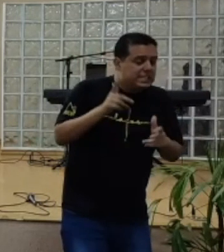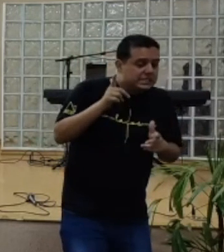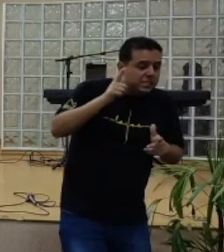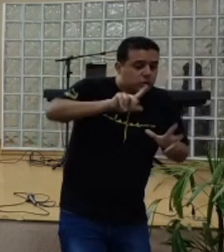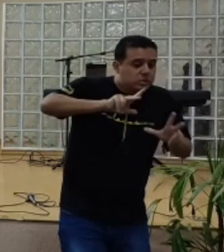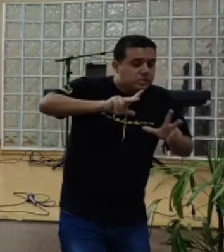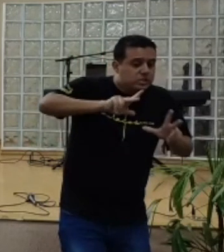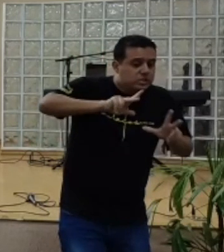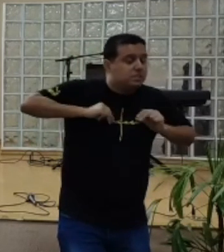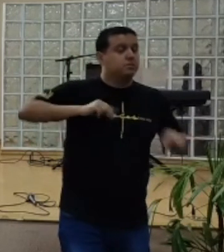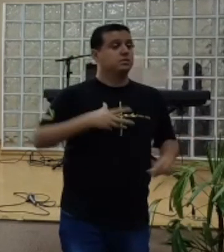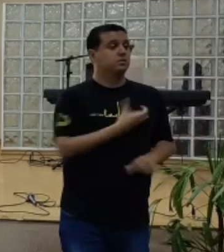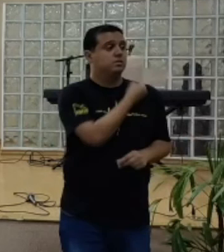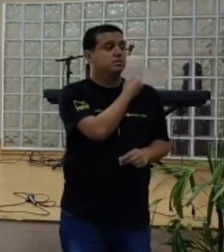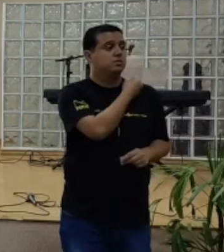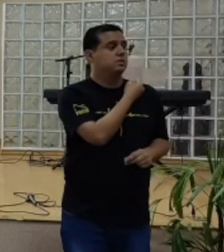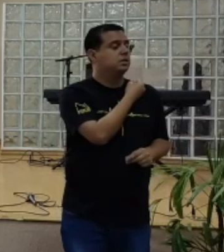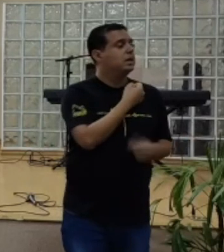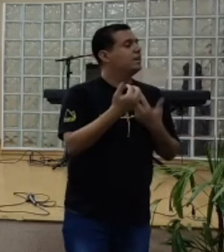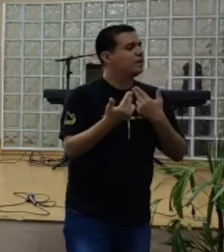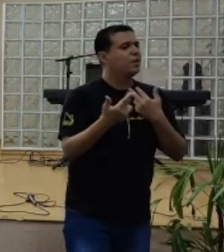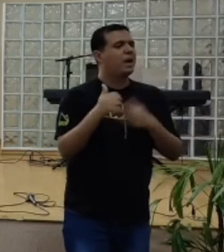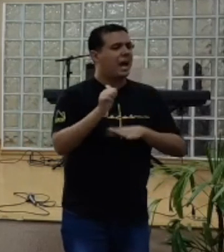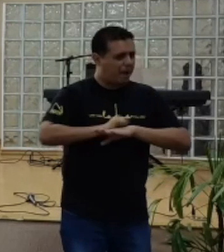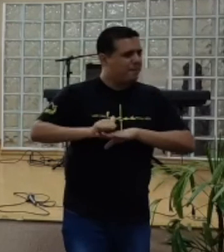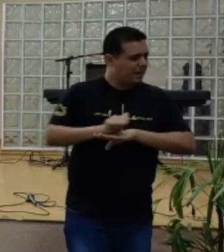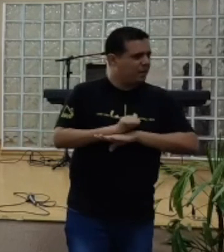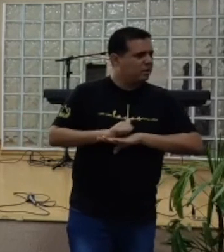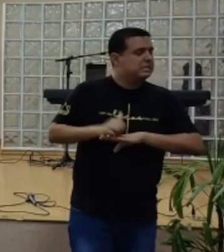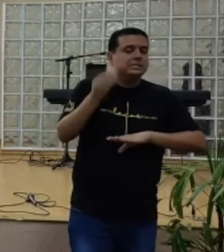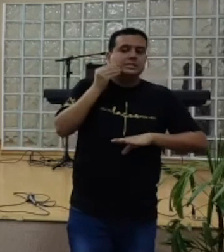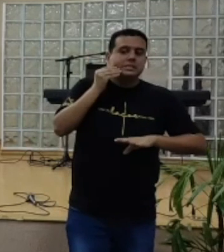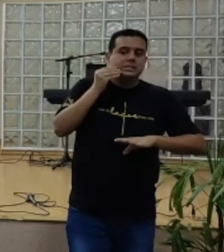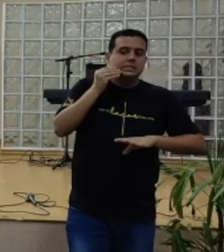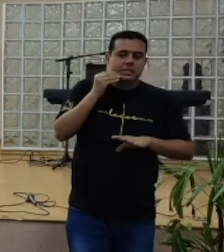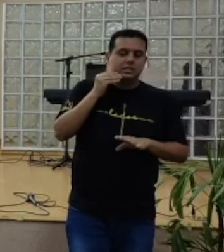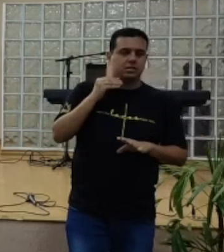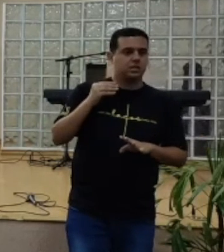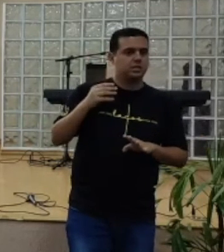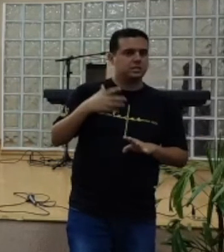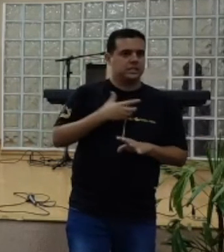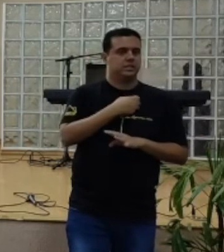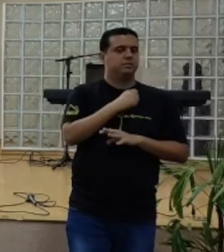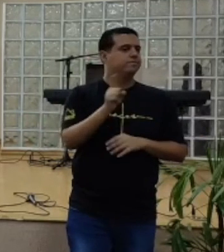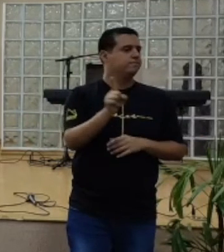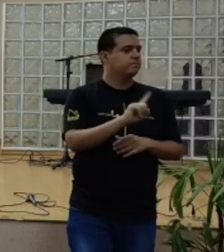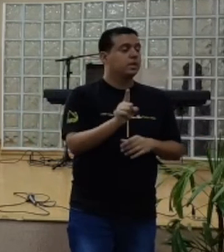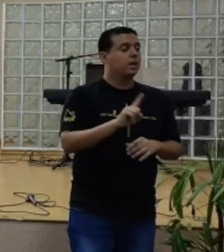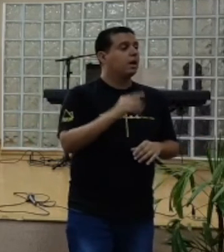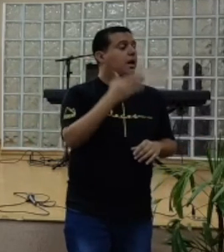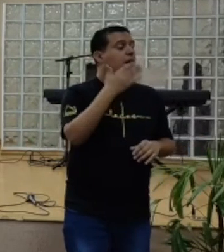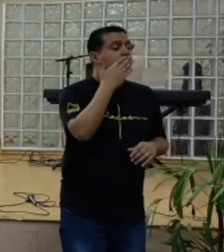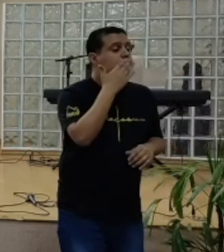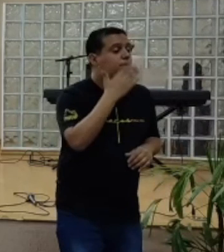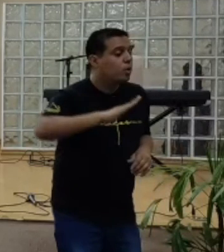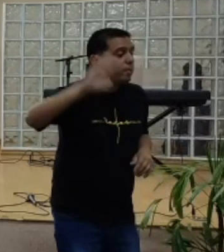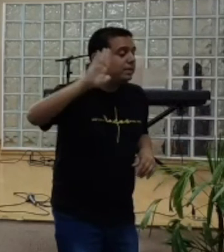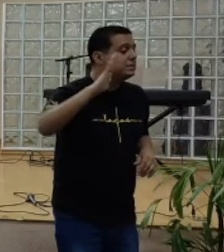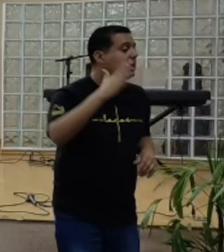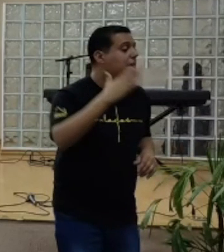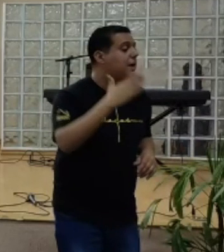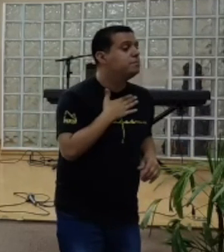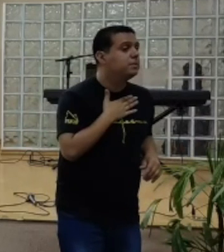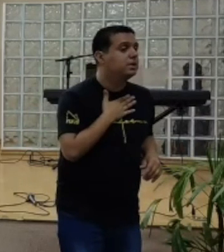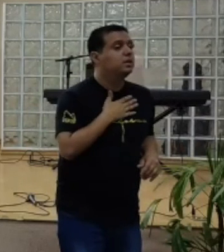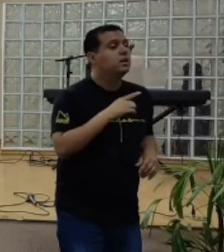como Abraão tentou, que resolva o problema da promessa. A promessa é minha. E vocês